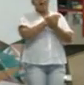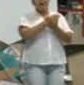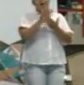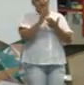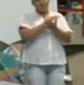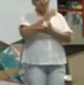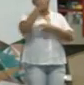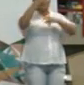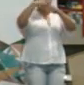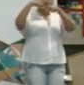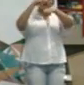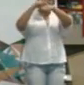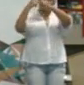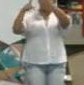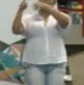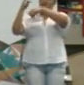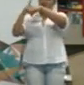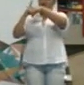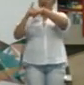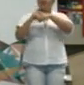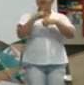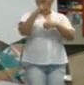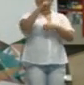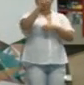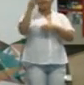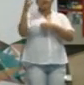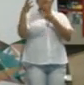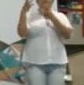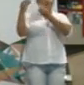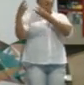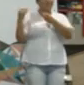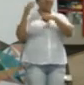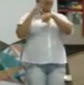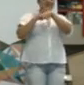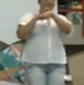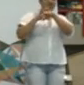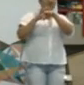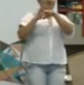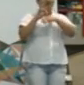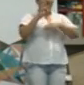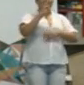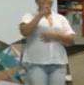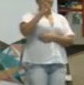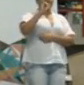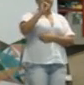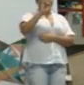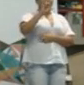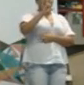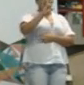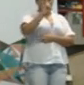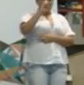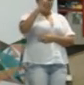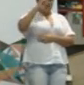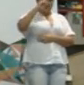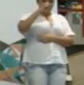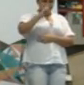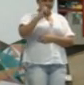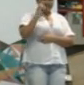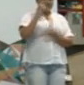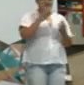de ter o quê? Maior quantidade de virose, maior quantidade de doenças cujos vetores são os insetos. E os